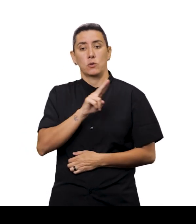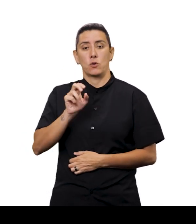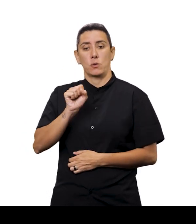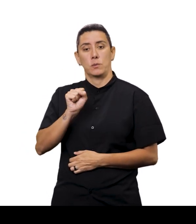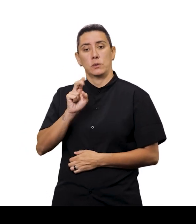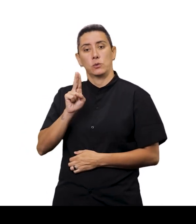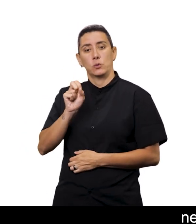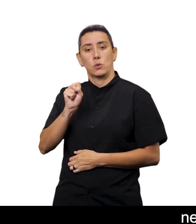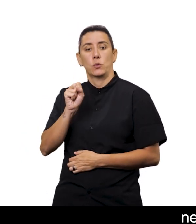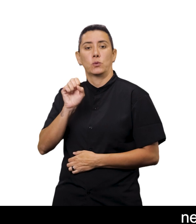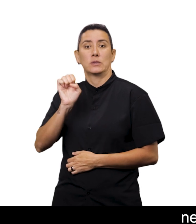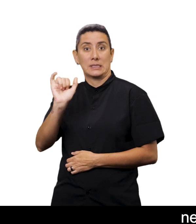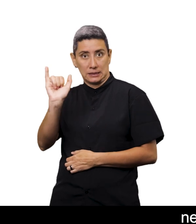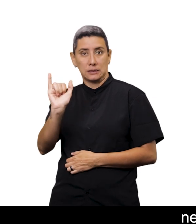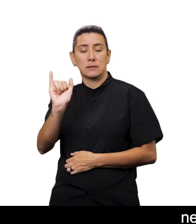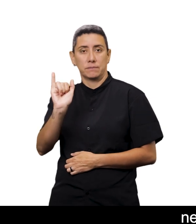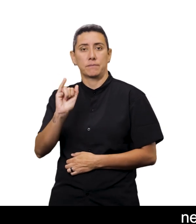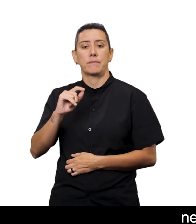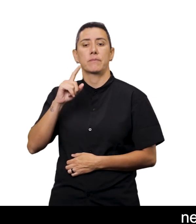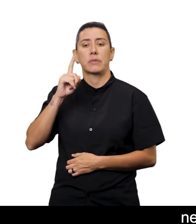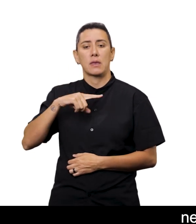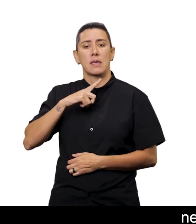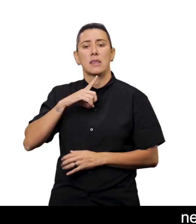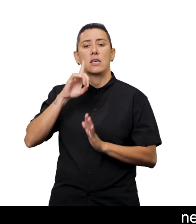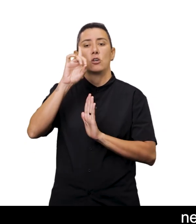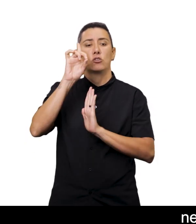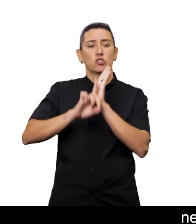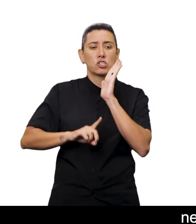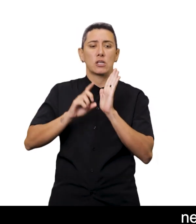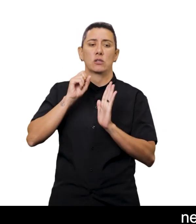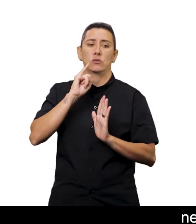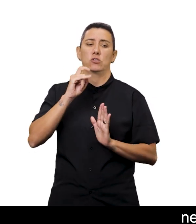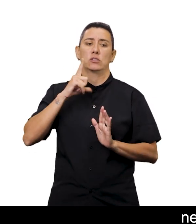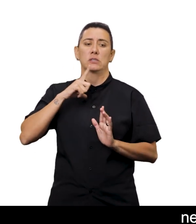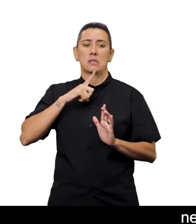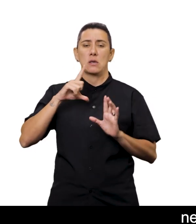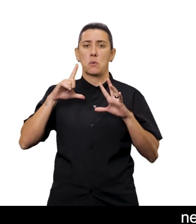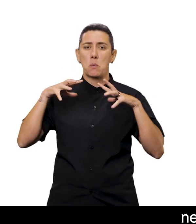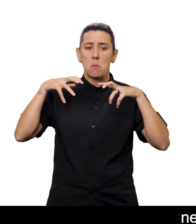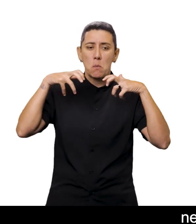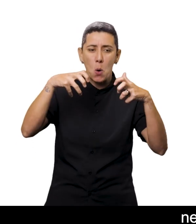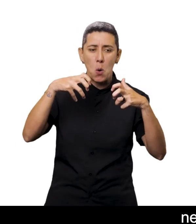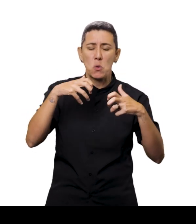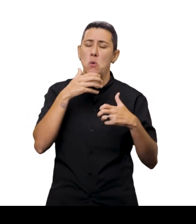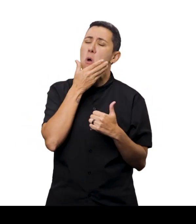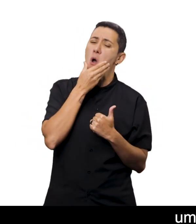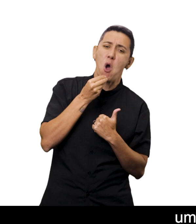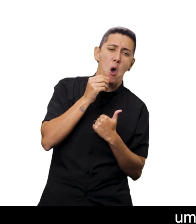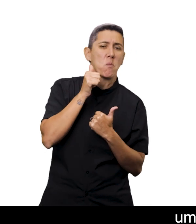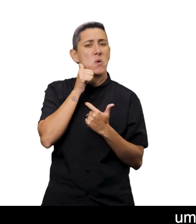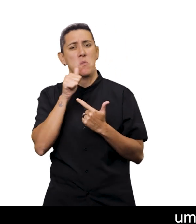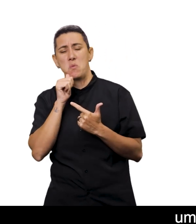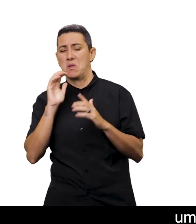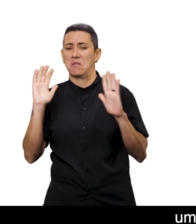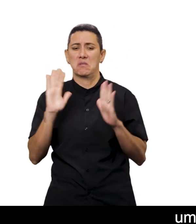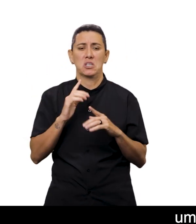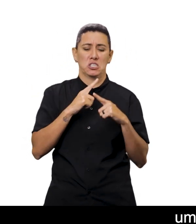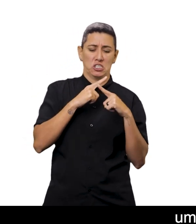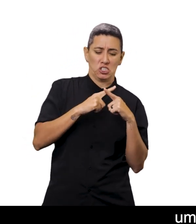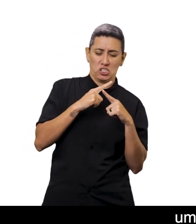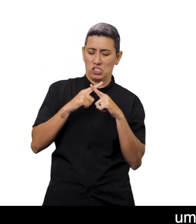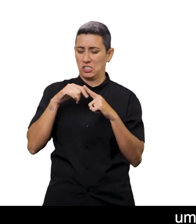ser um monstro, nem homem, nem mulher, nem XXY, nem H2O. O monstro do